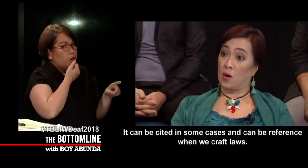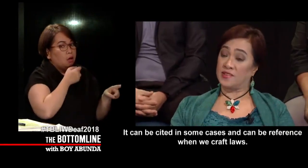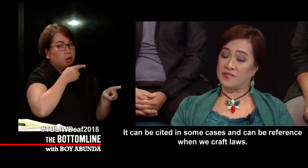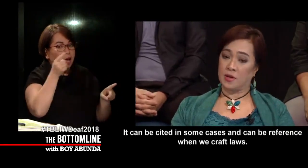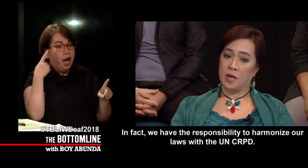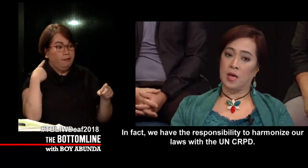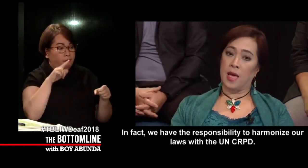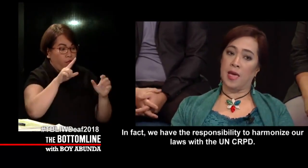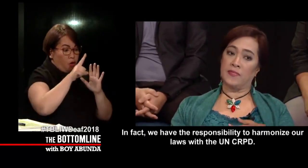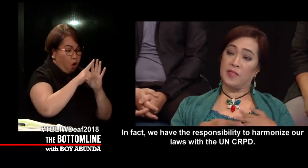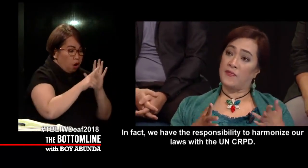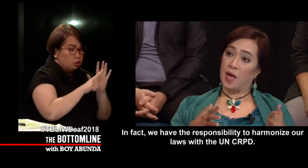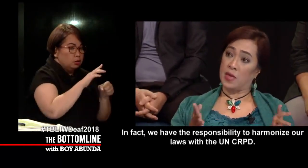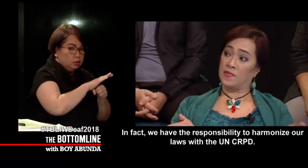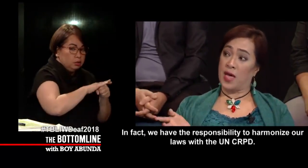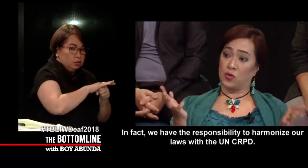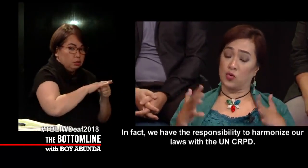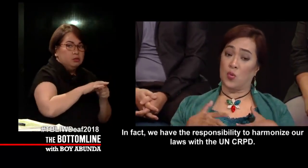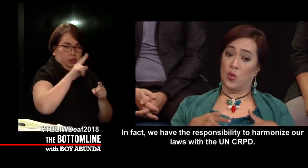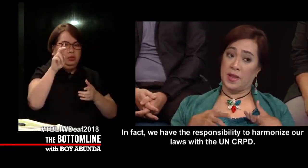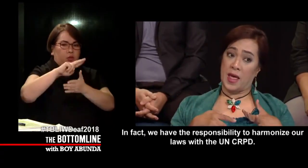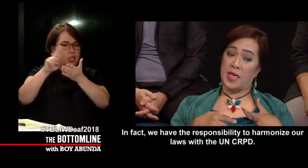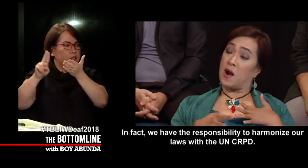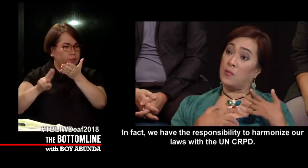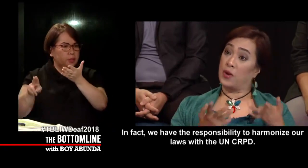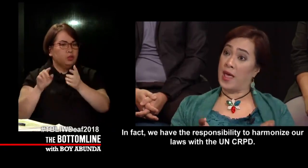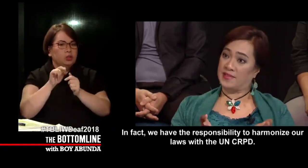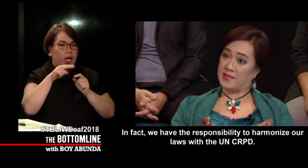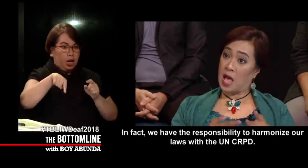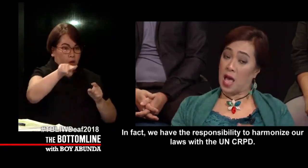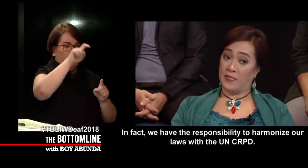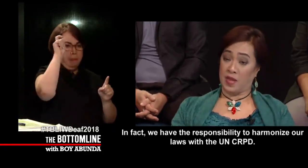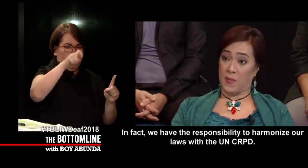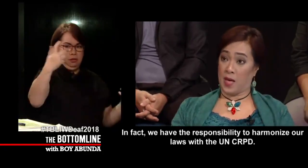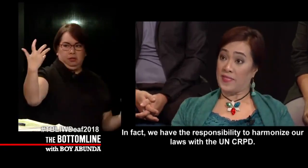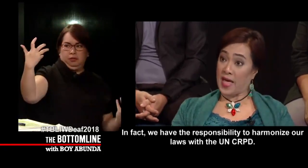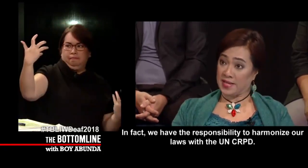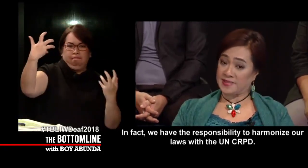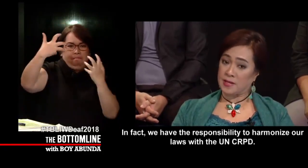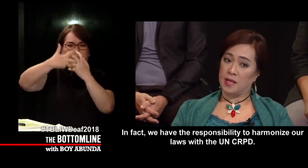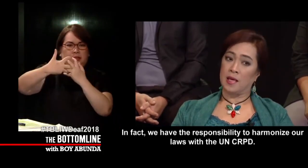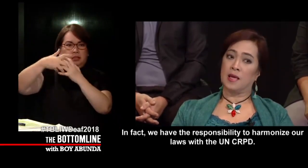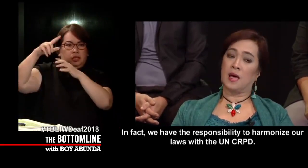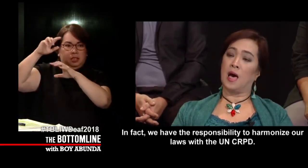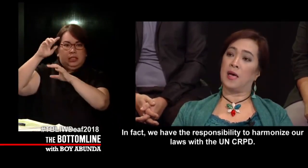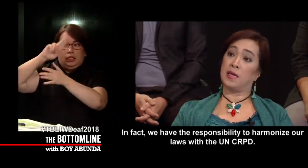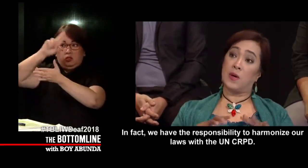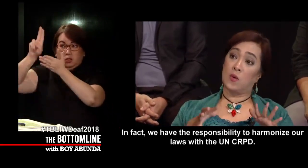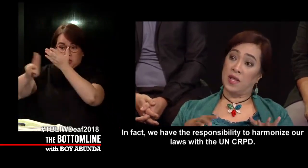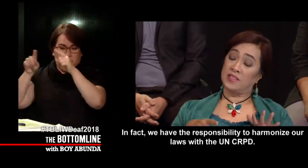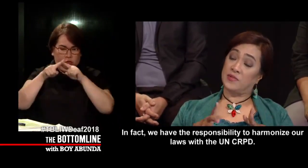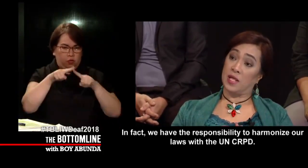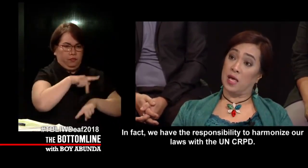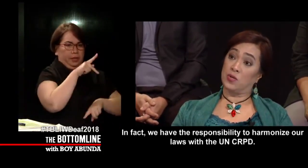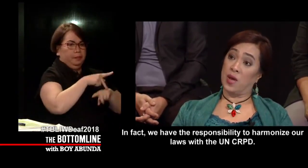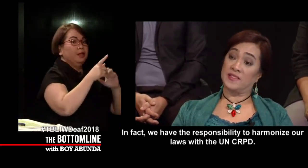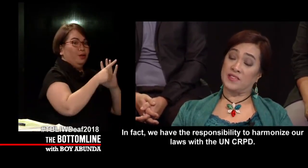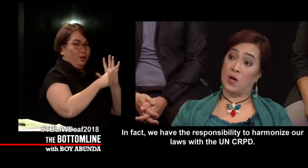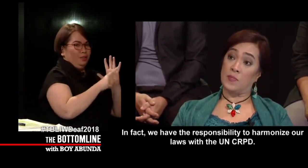local laws. And in fact, meron tayong tungkulin na i-harmonize ang ating mga batas in accordance